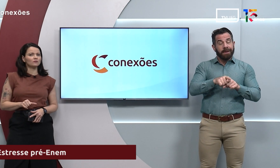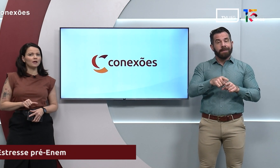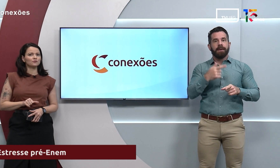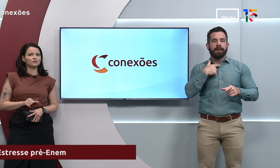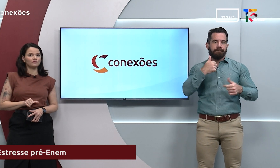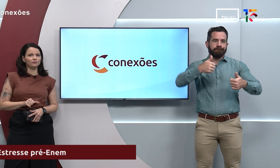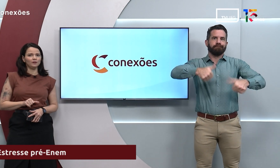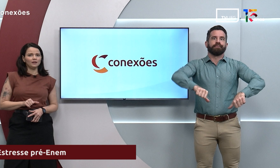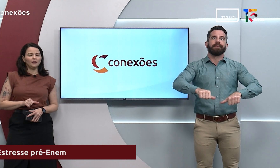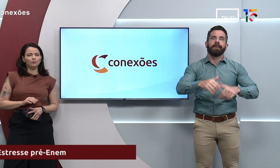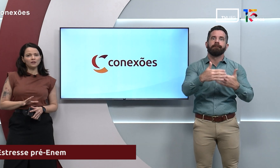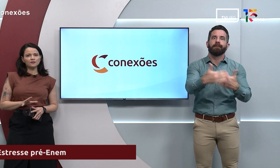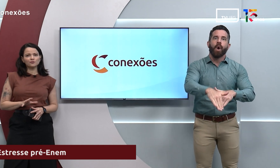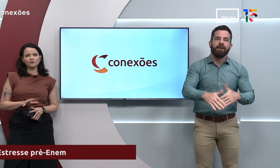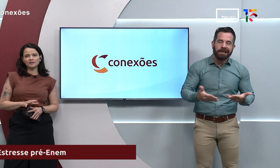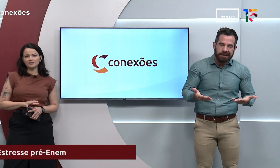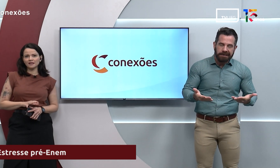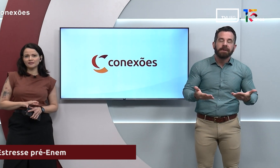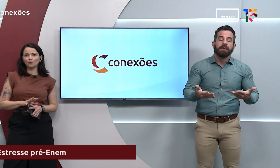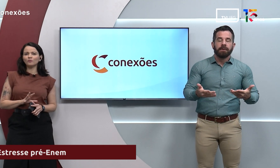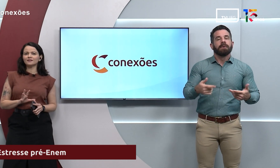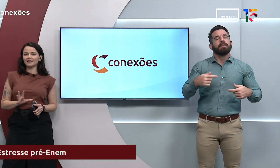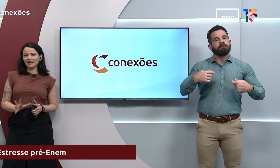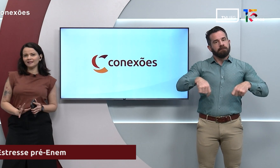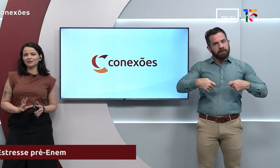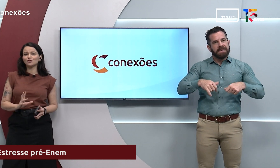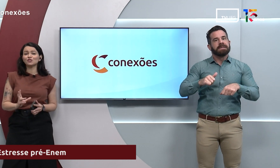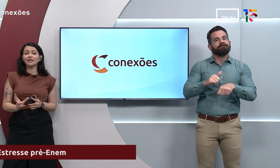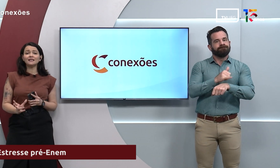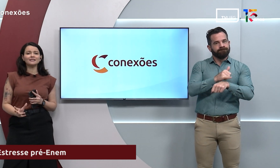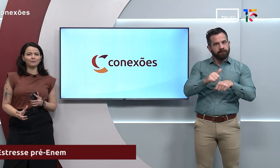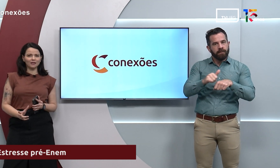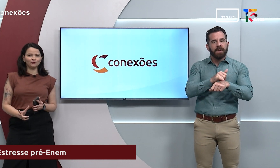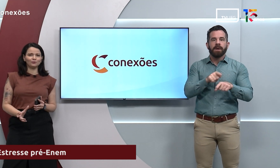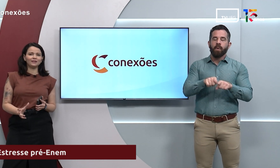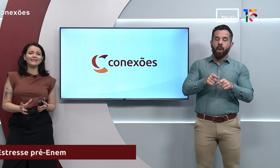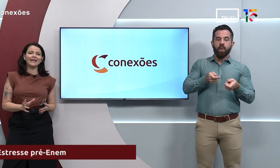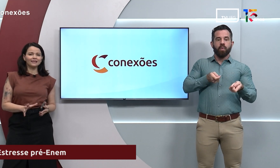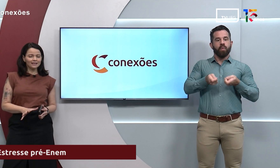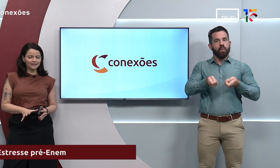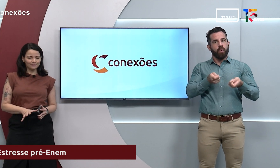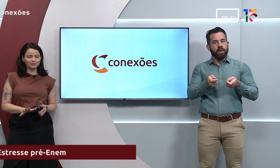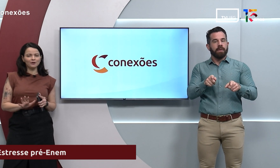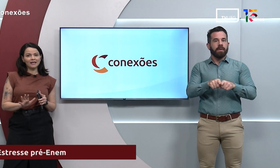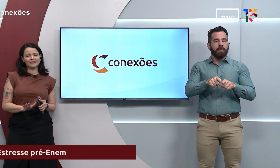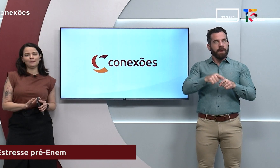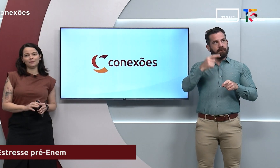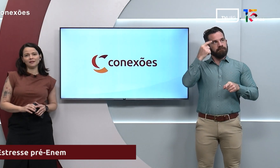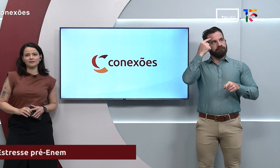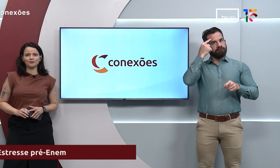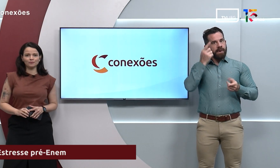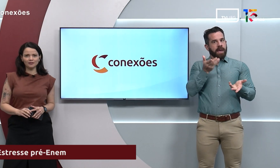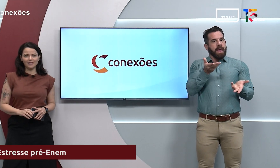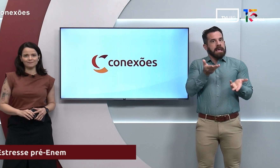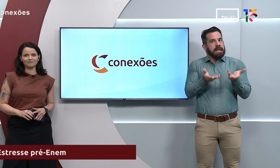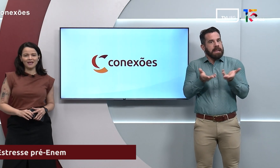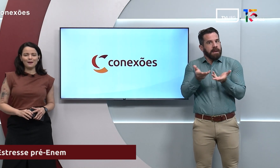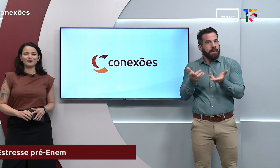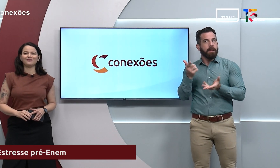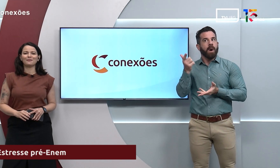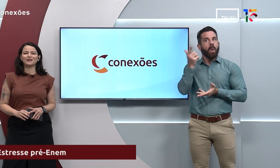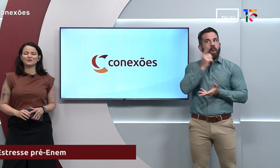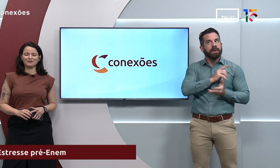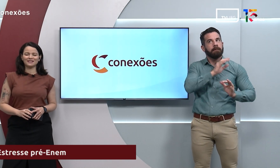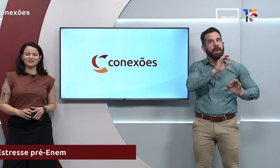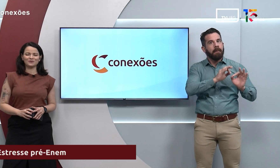resultados do estudante, viu? Por isso, são necessárias algumas técnicas de gerenciamento e equilíbrio na preparação para o Enem.